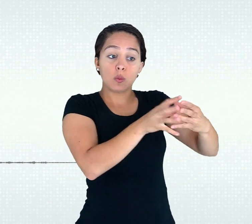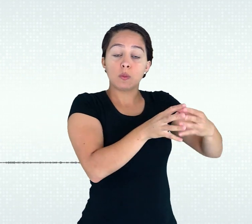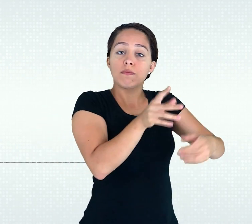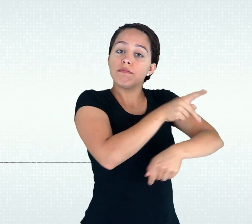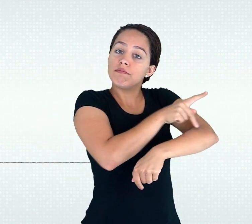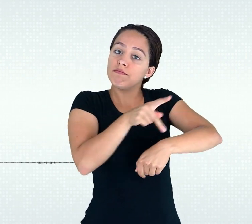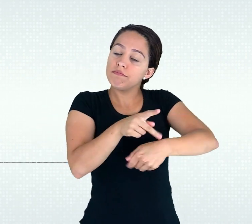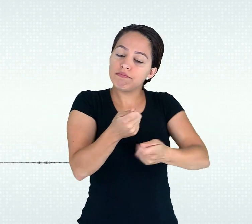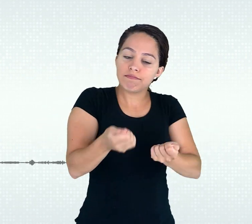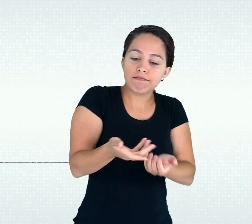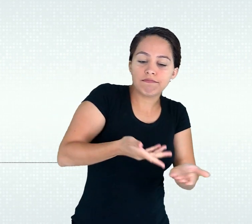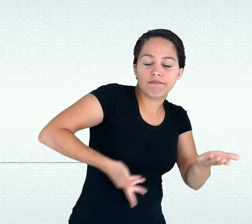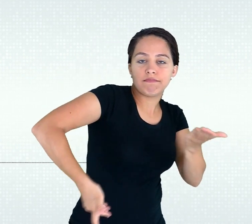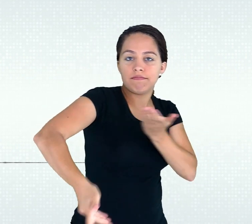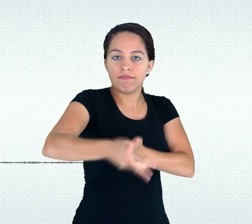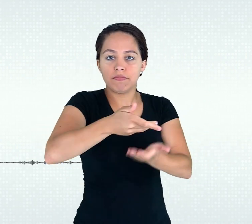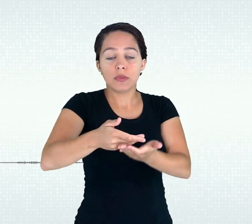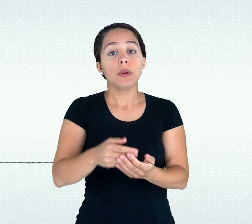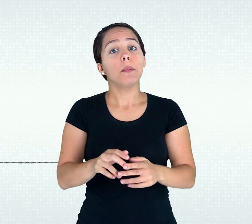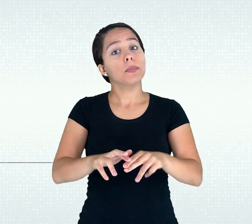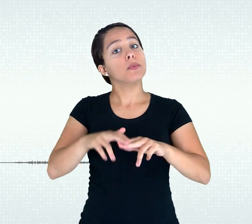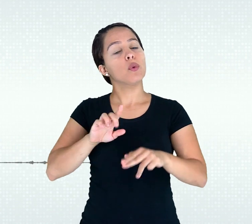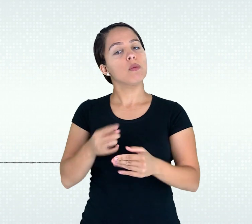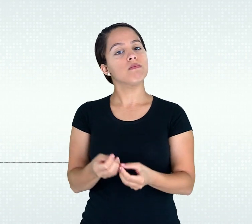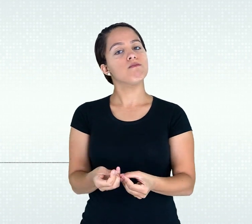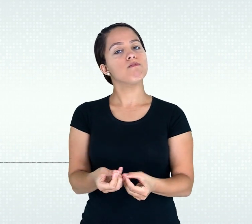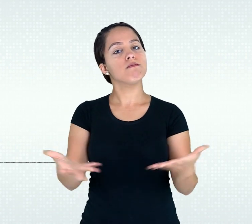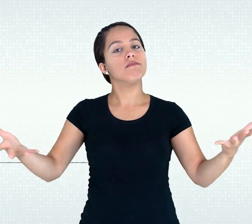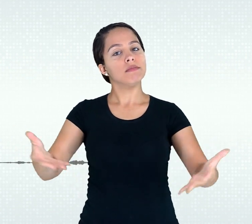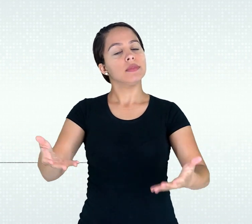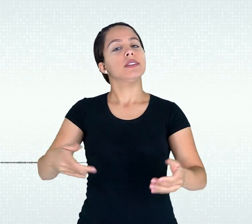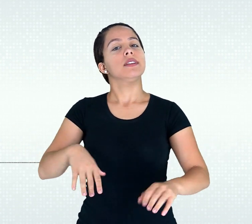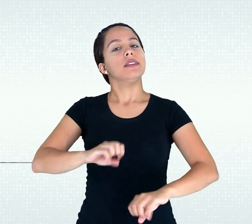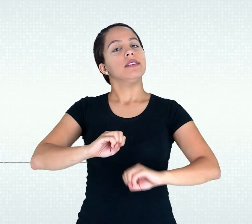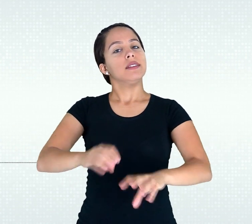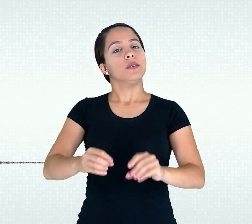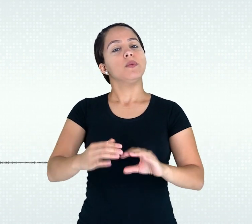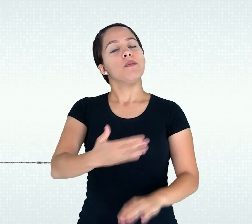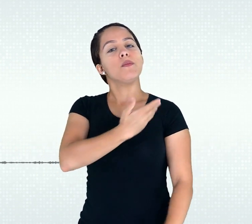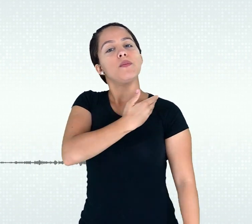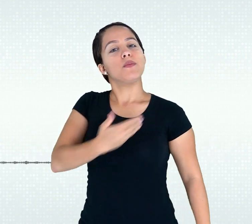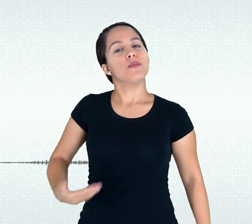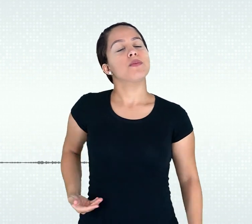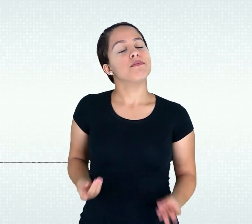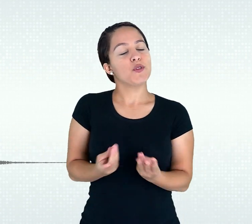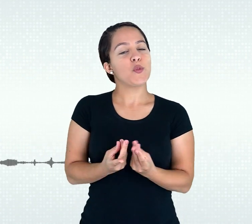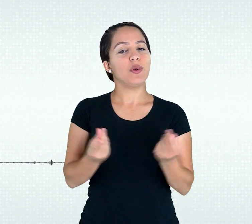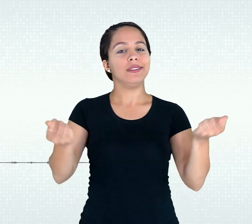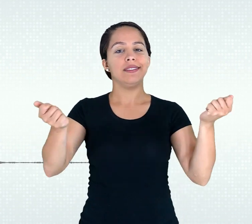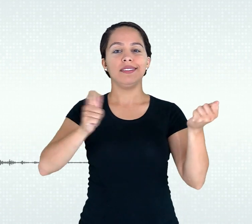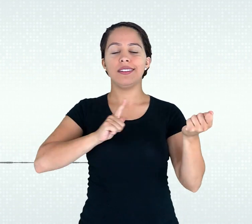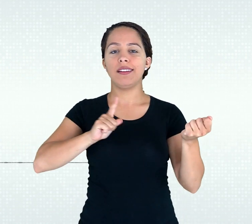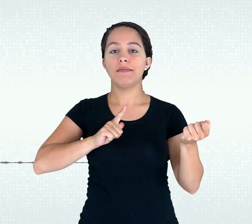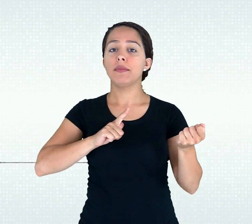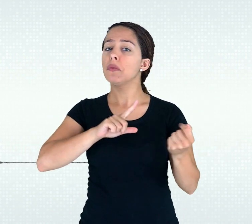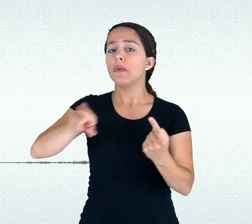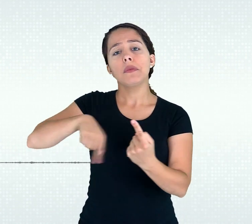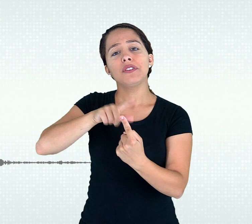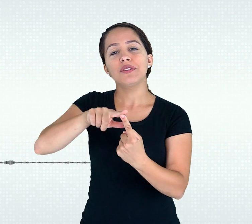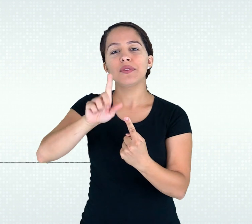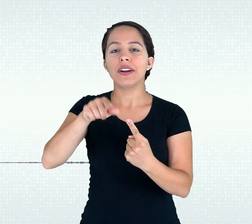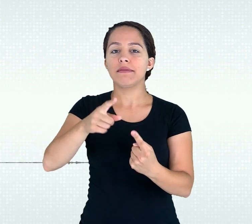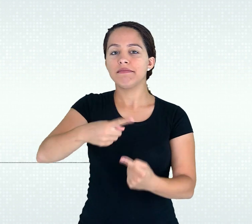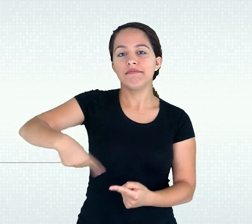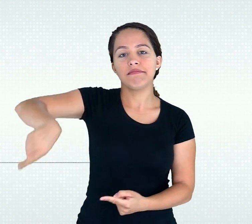pedagógico e com isso oferecer um serviço público de educação qualitativamente mais alinhado com a